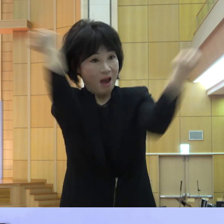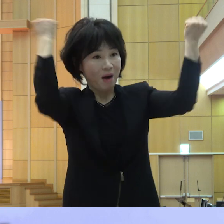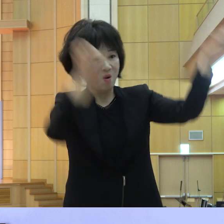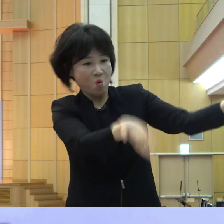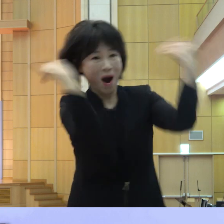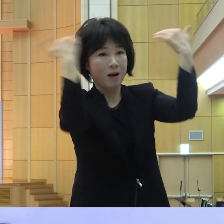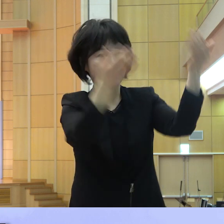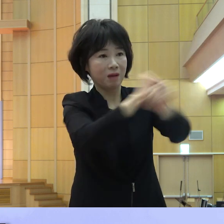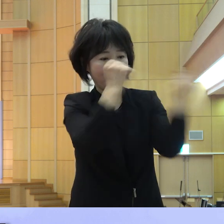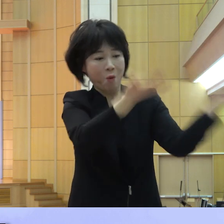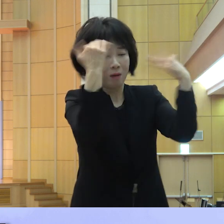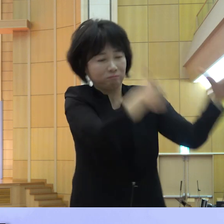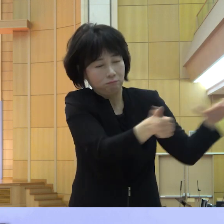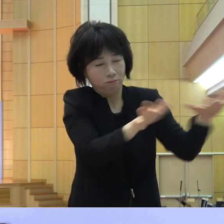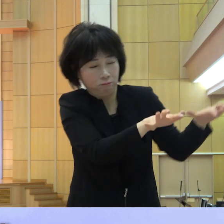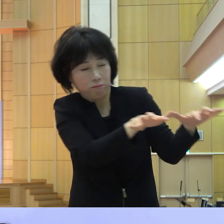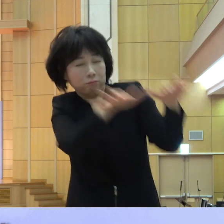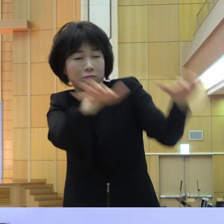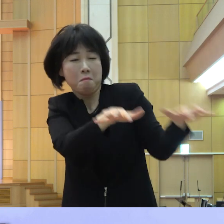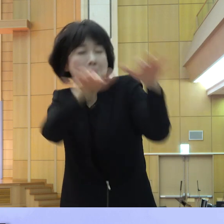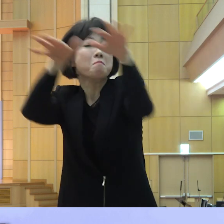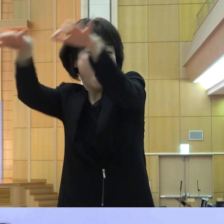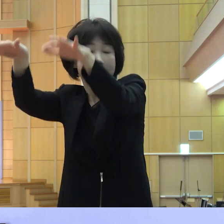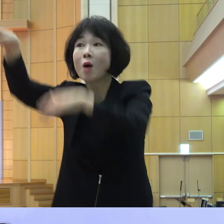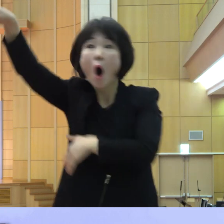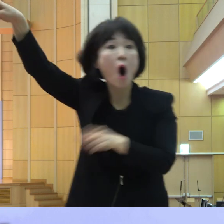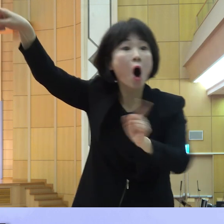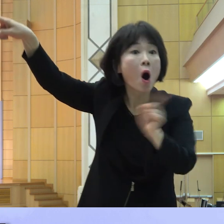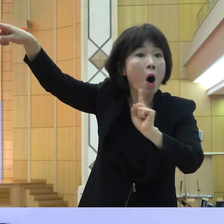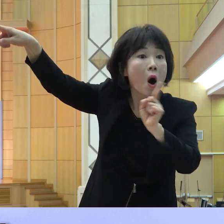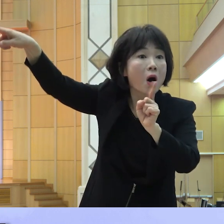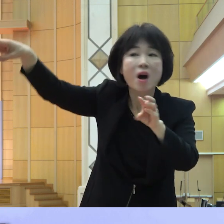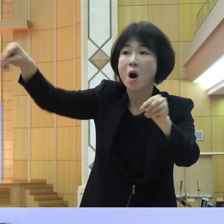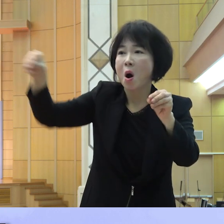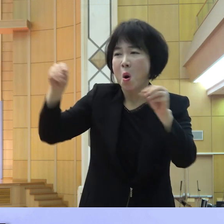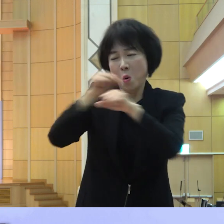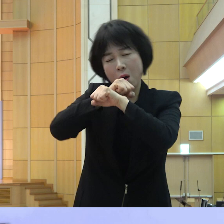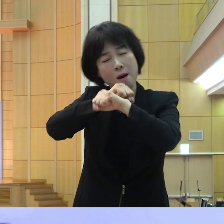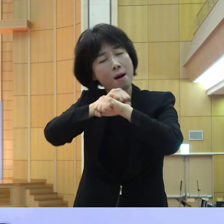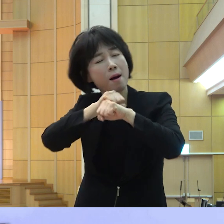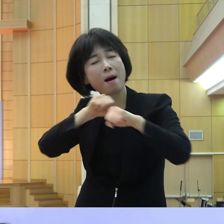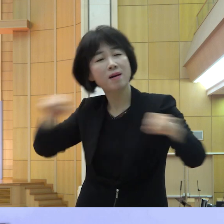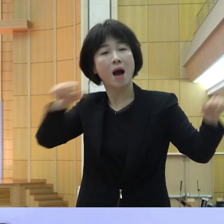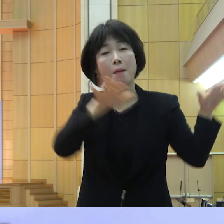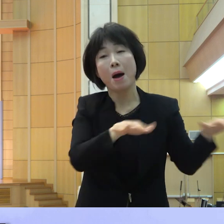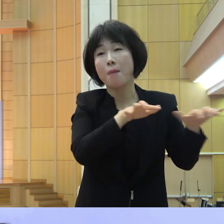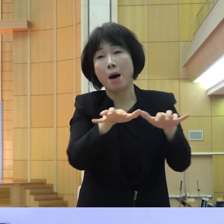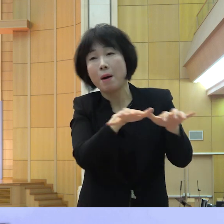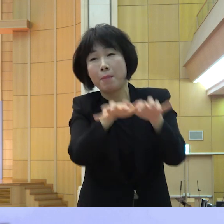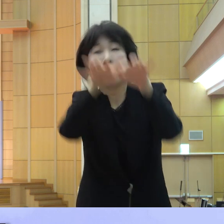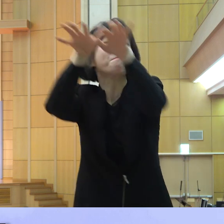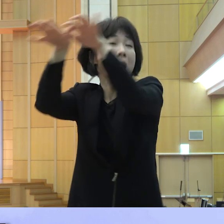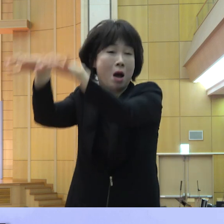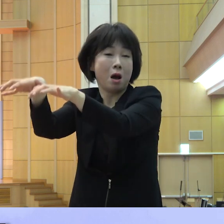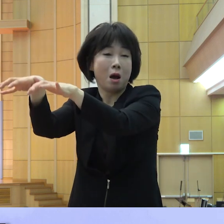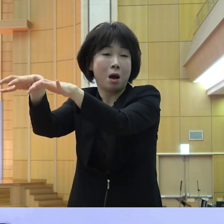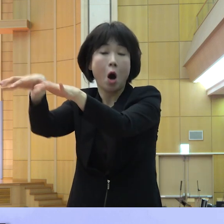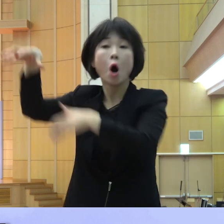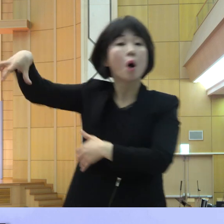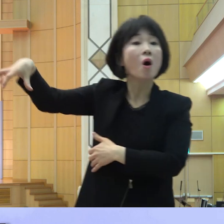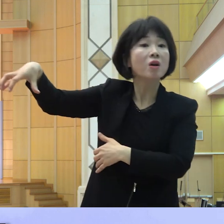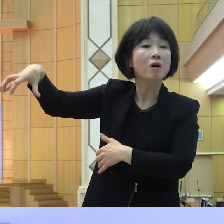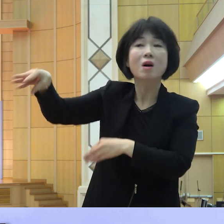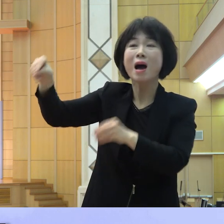이끌어서 이제 광야에 와서 광야 40년 생활을 하고 있습니다. 광야는 소위